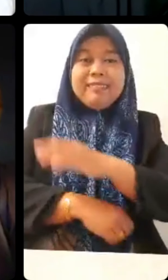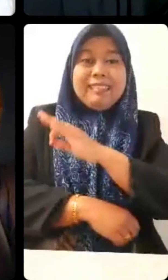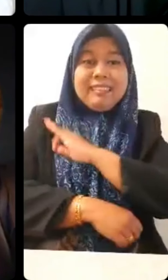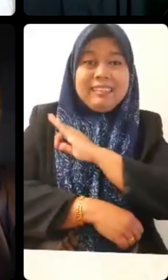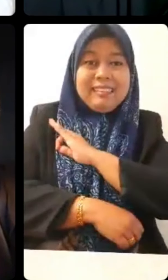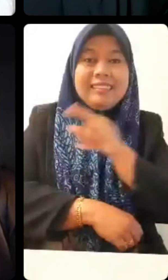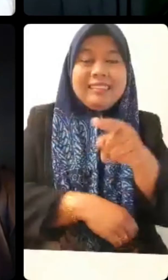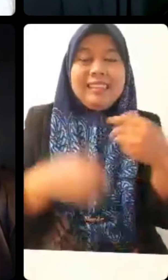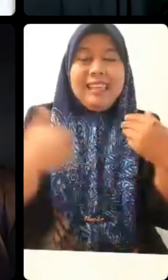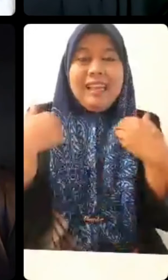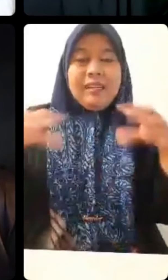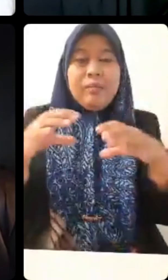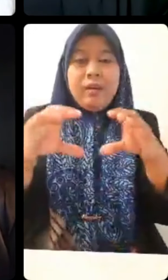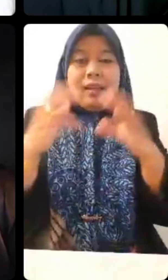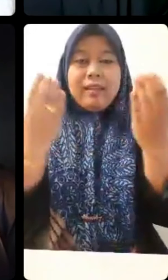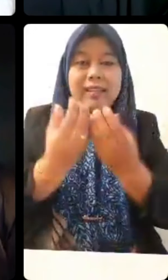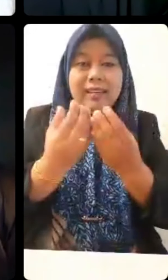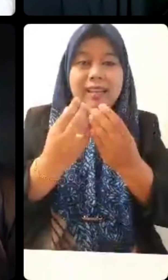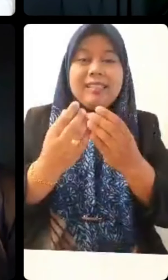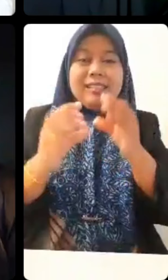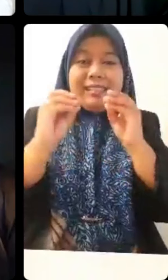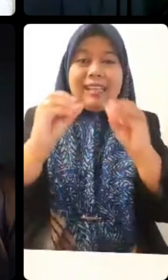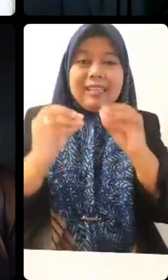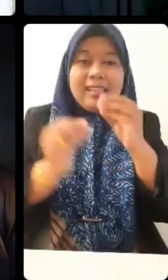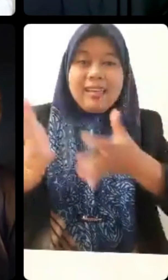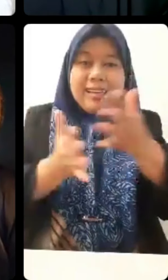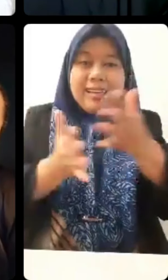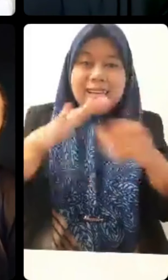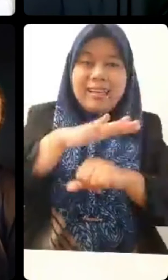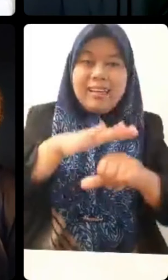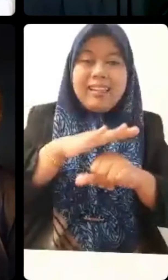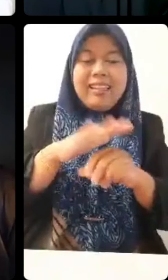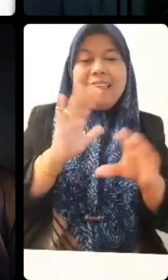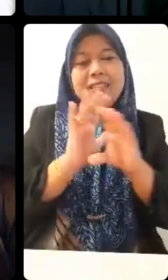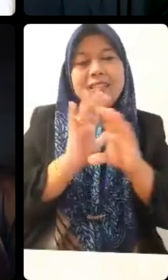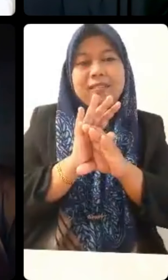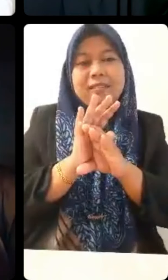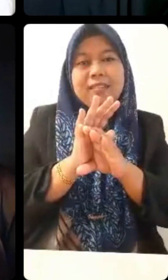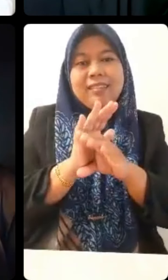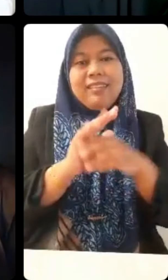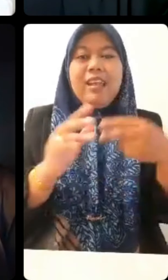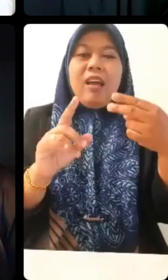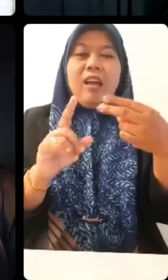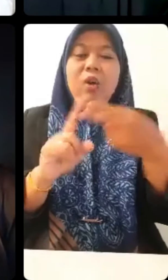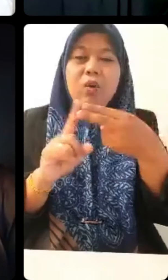bahasa isyarat yang asas-asas. Macam contohnya huruf A sampai Z, 1